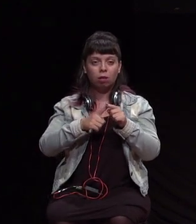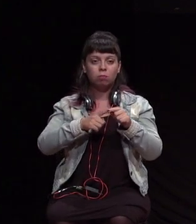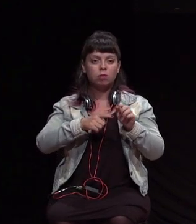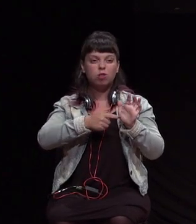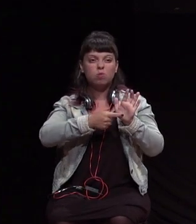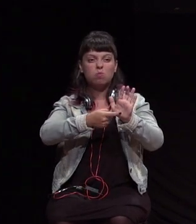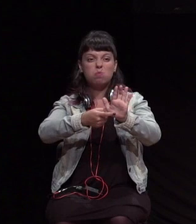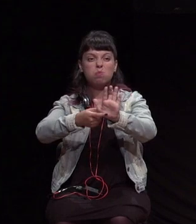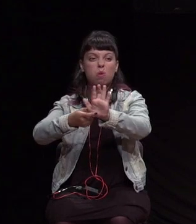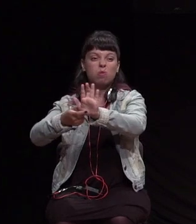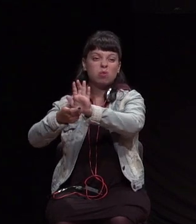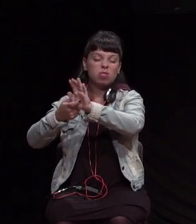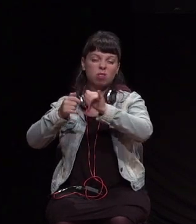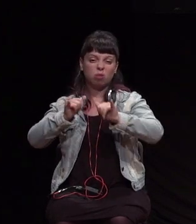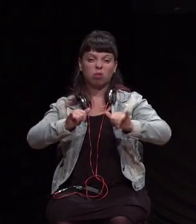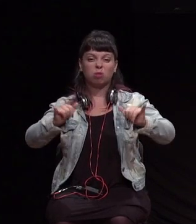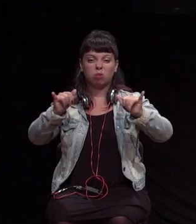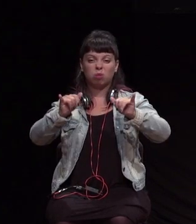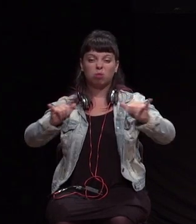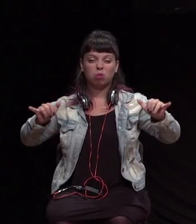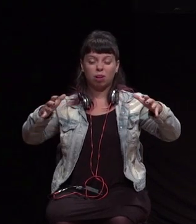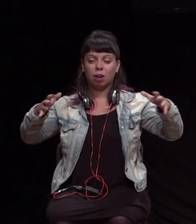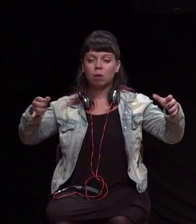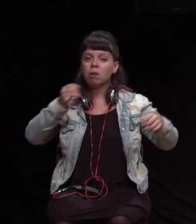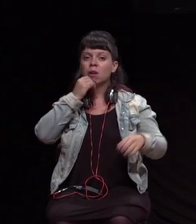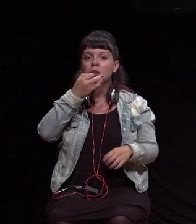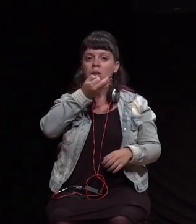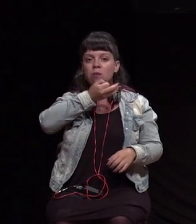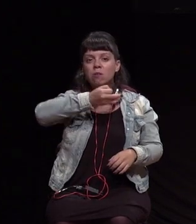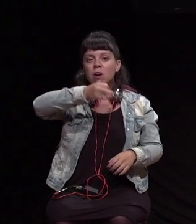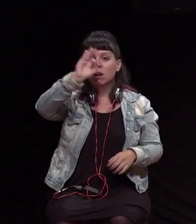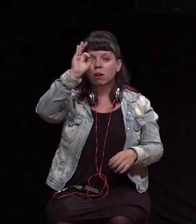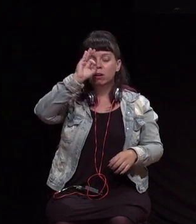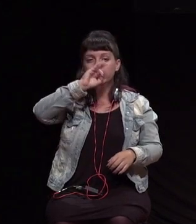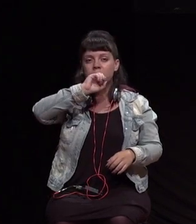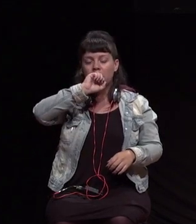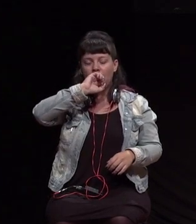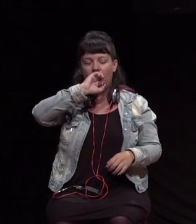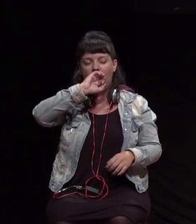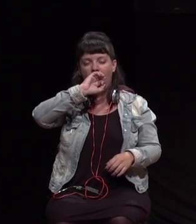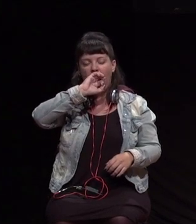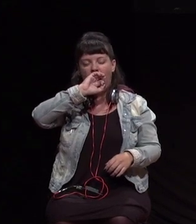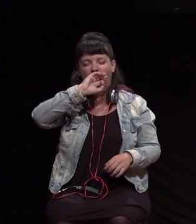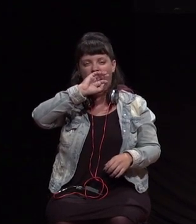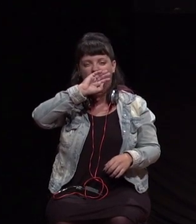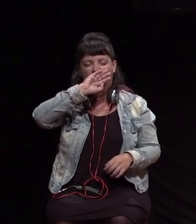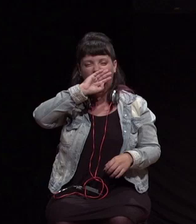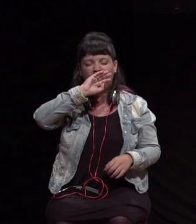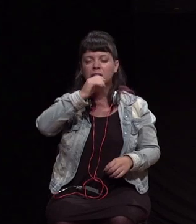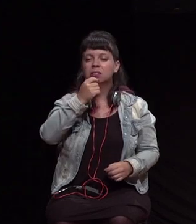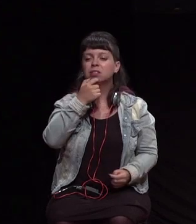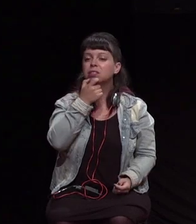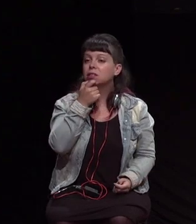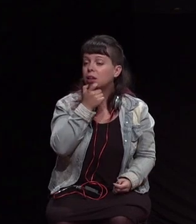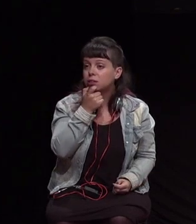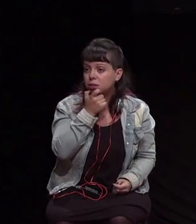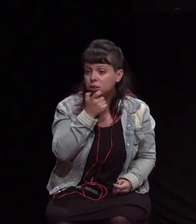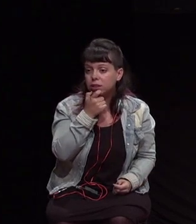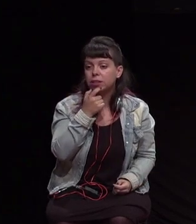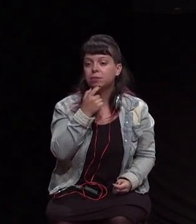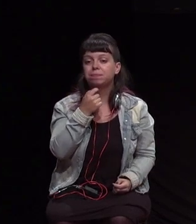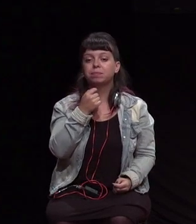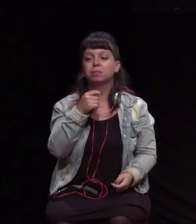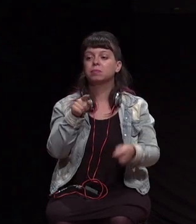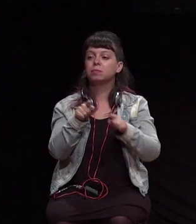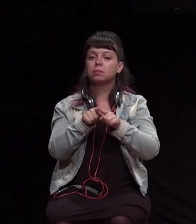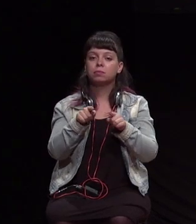midiáticas, especialmente na França e na Inglaterra, caso de Les Magiciens de la Terre, e outras exposições, especialmente em museus como o